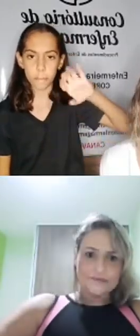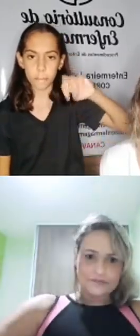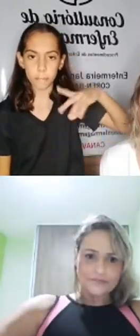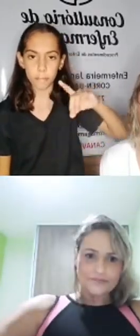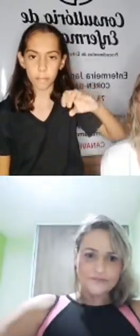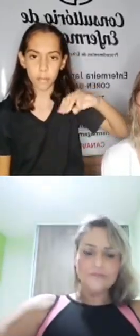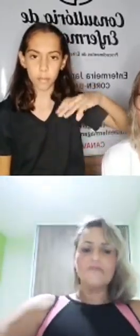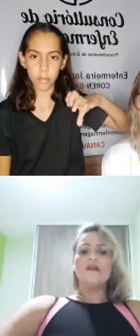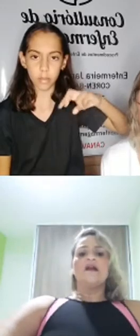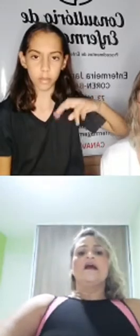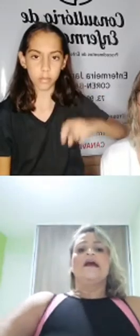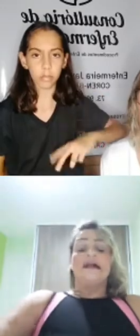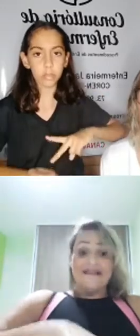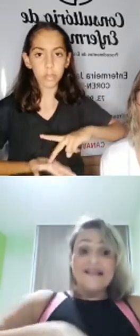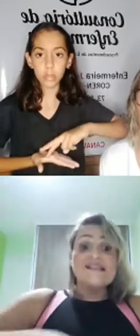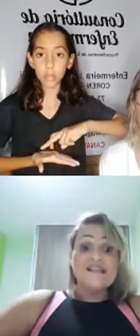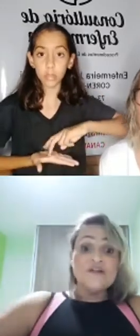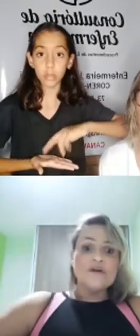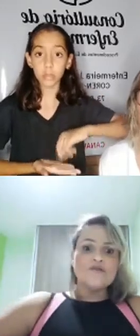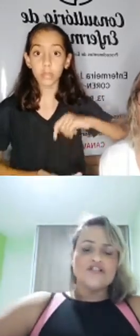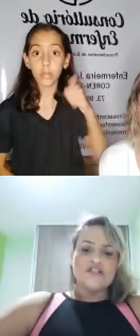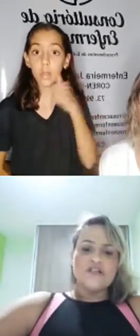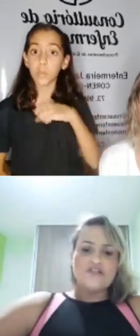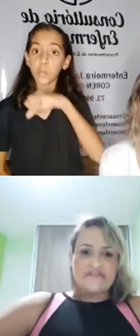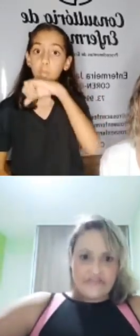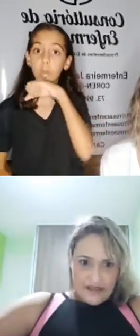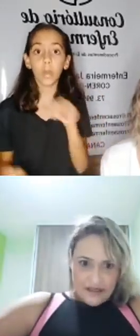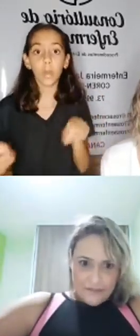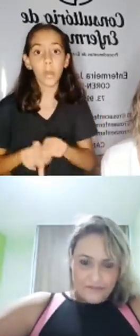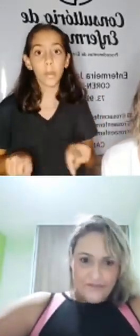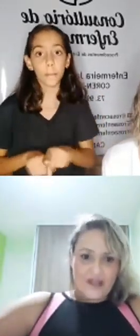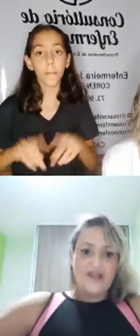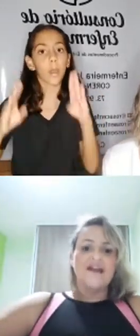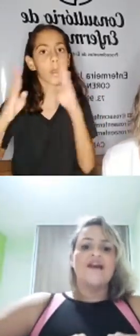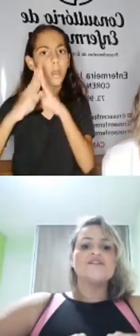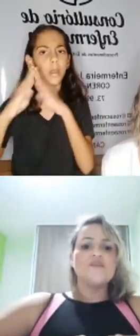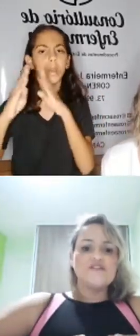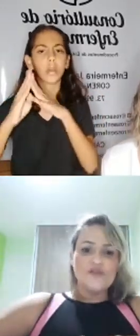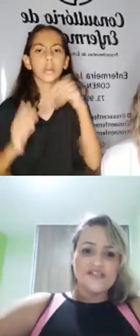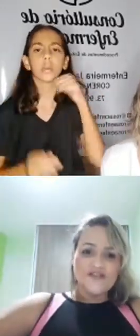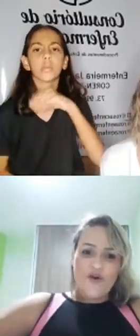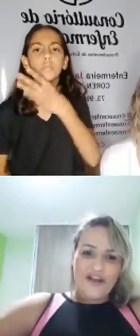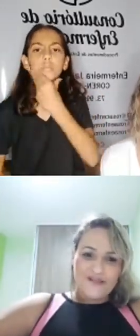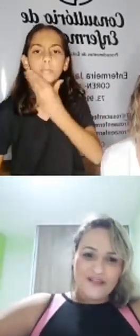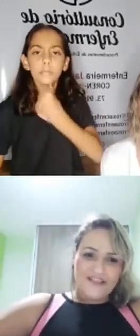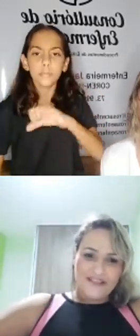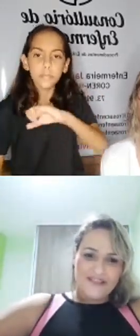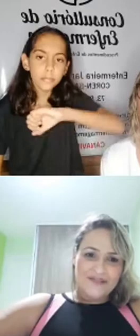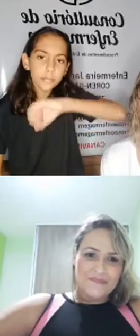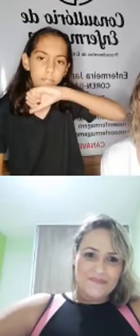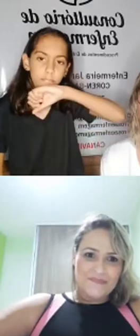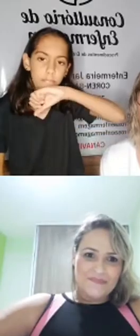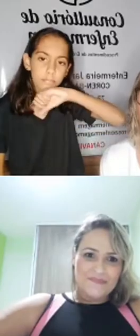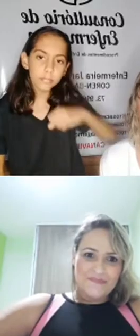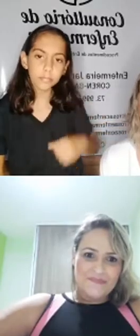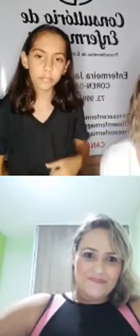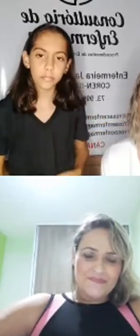lá. Exato. Tem sido angustiante ver que as pessoas estão correndo da gente.